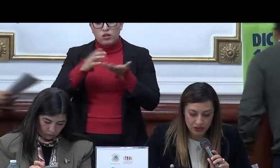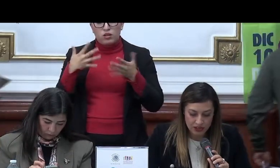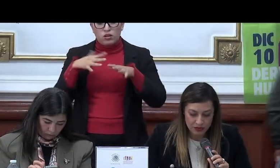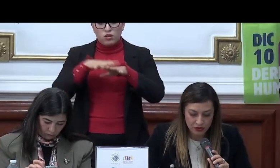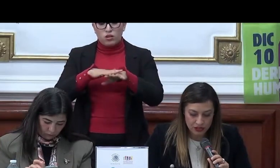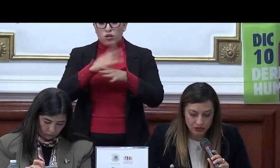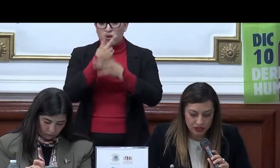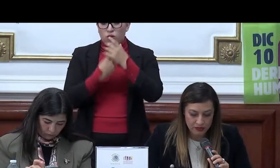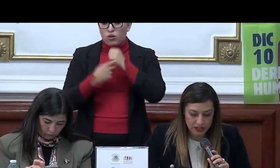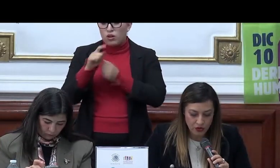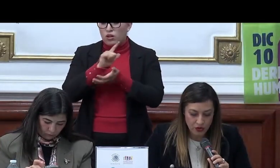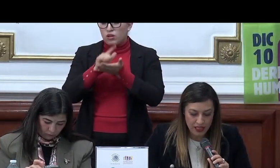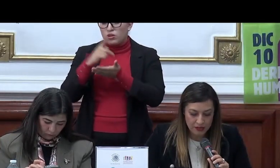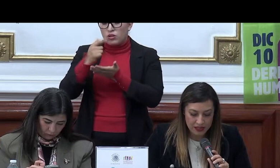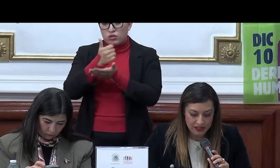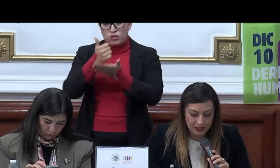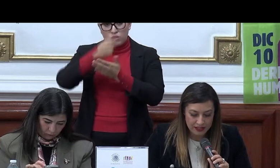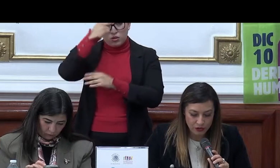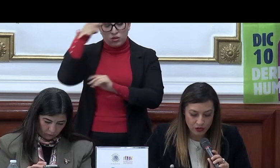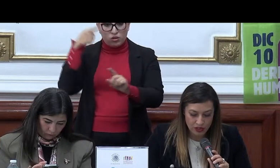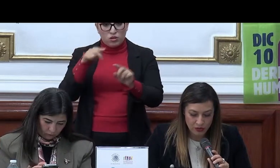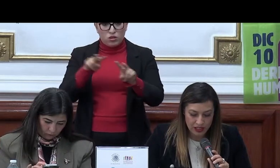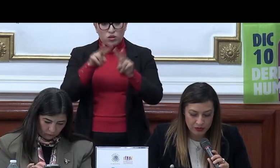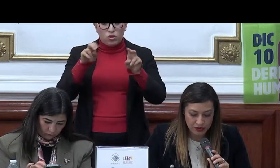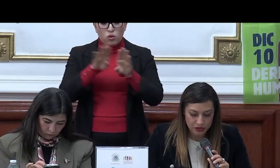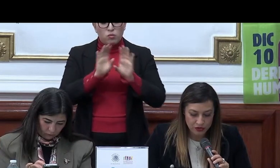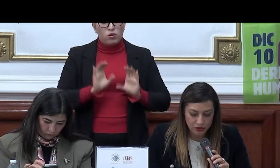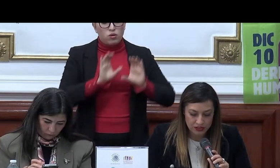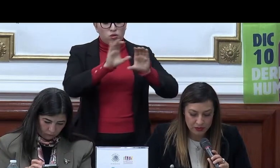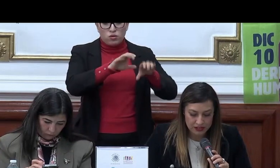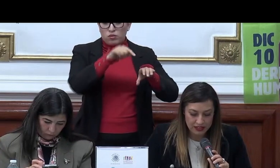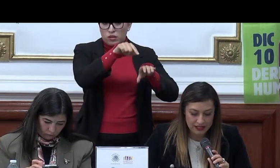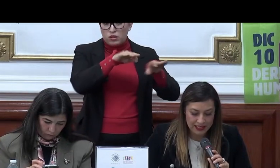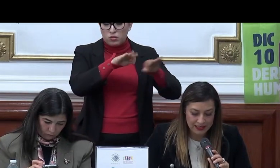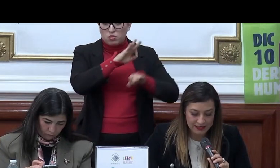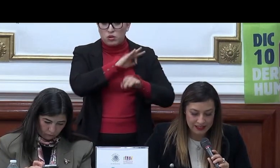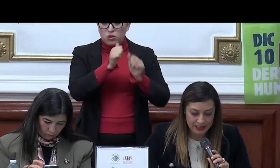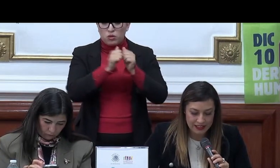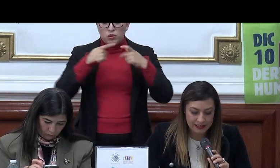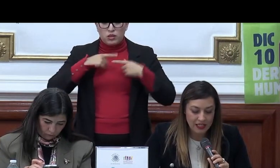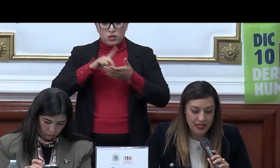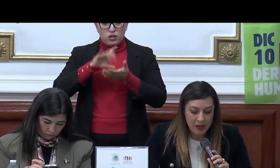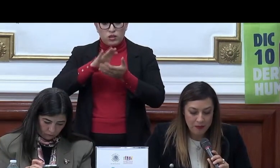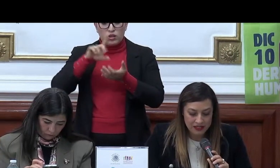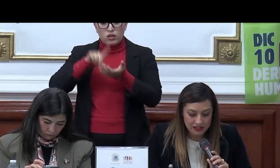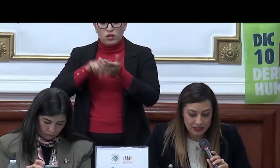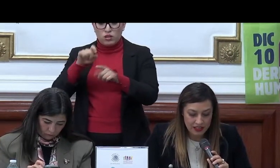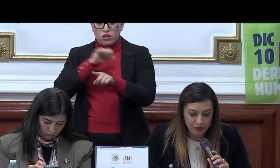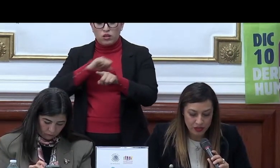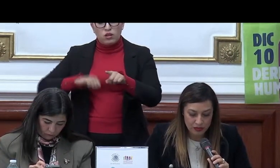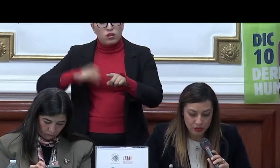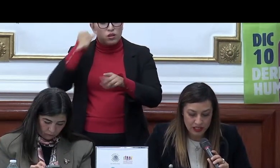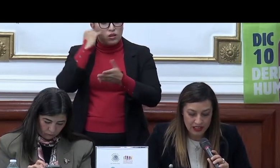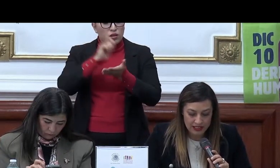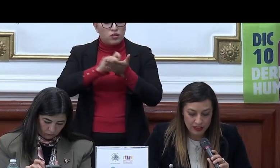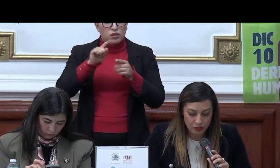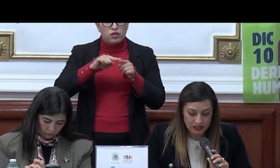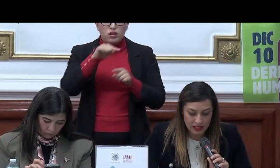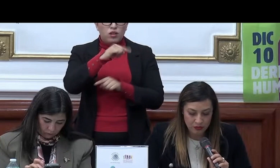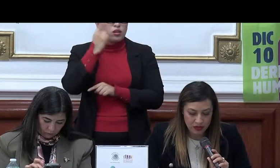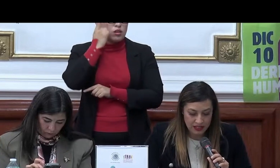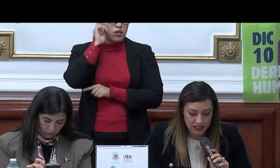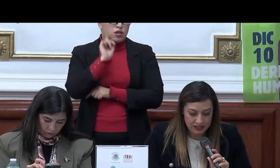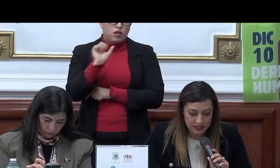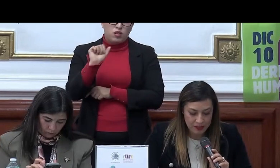ambos ordenamientos de la Ciudad de México en materia de inclusión laboral de personas con discapacidad en las alcaldías, presentada por la diputada Ana